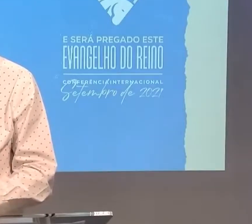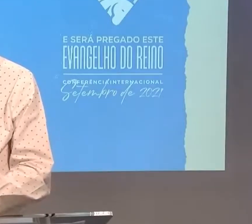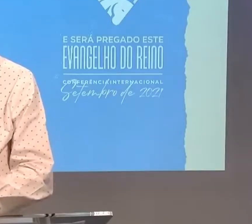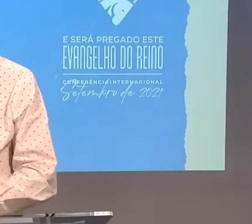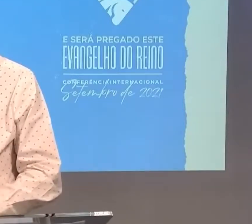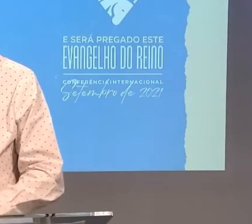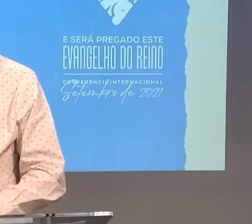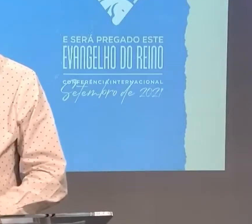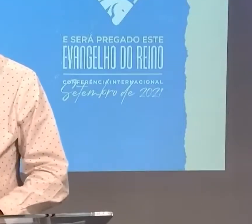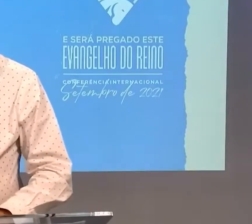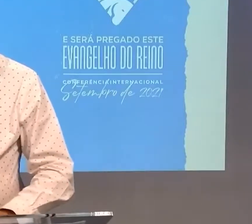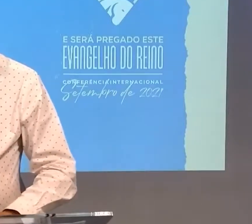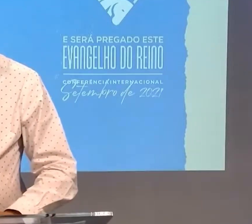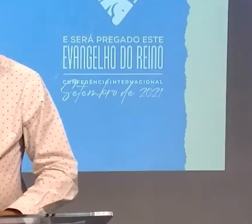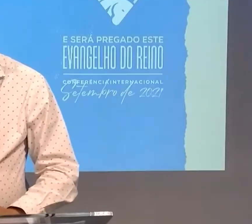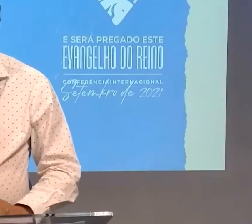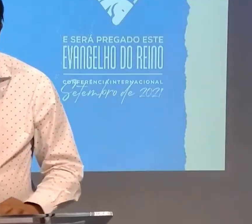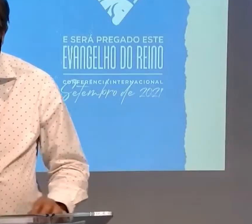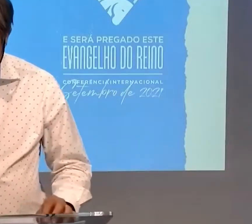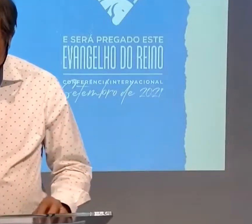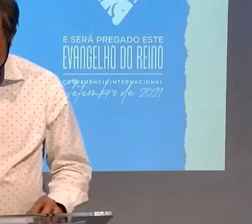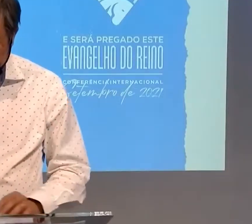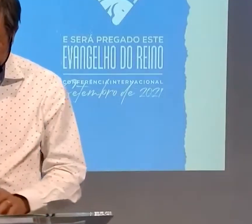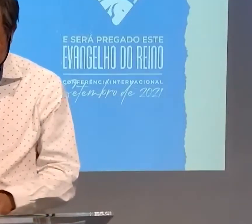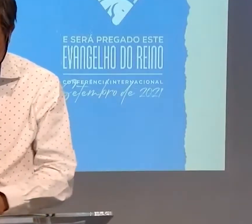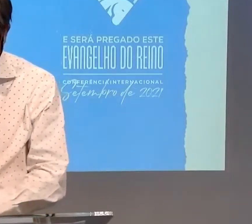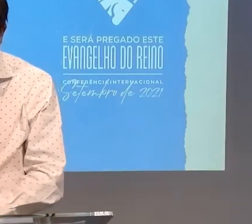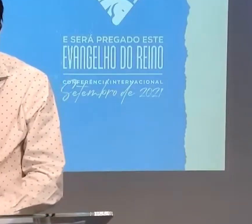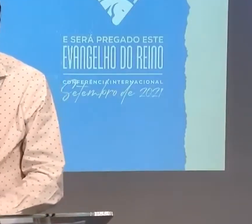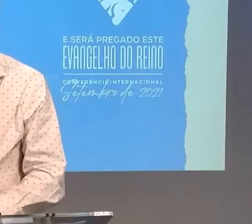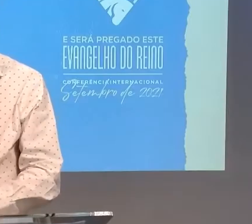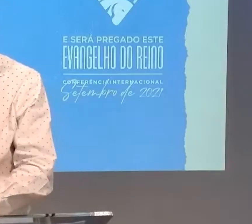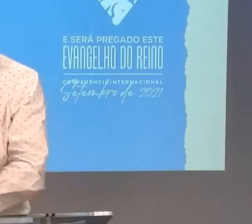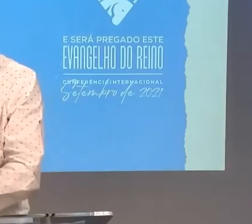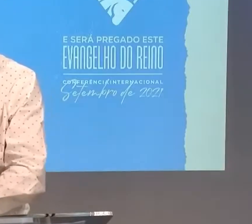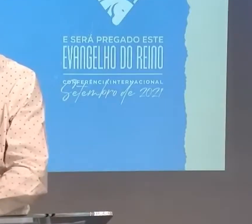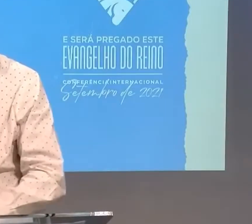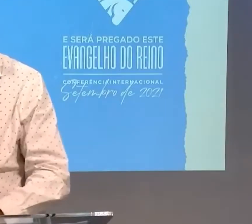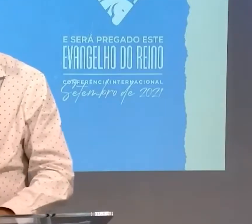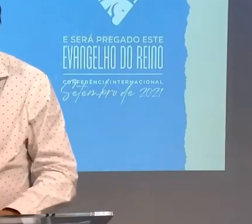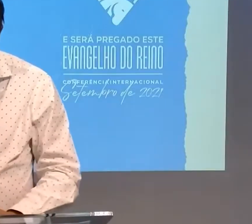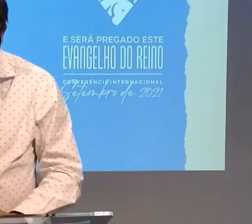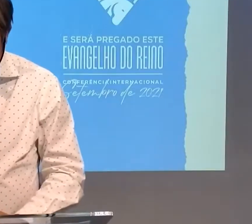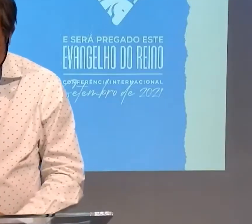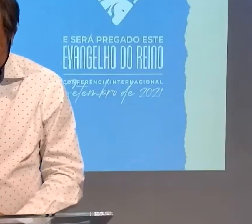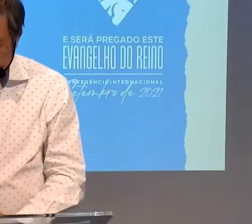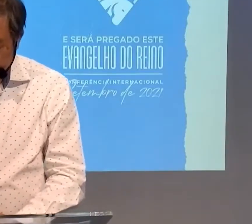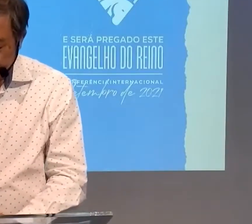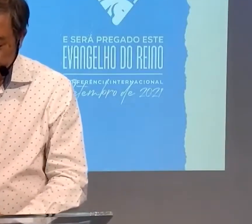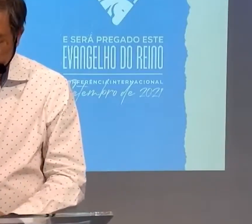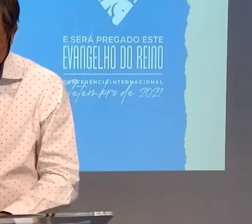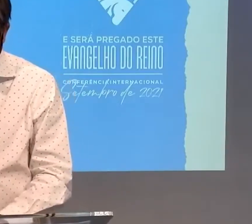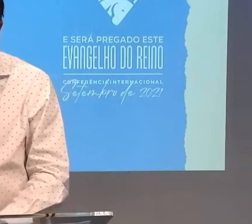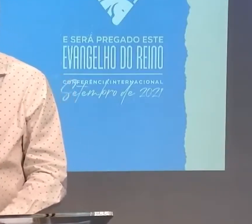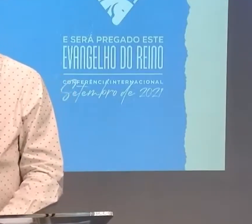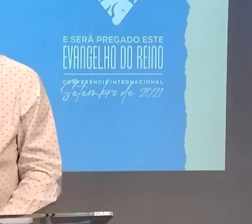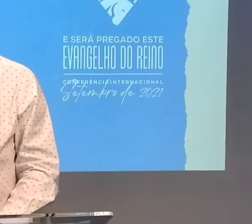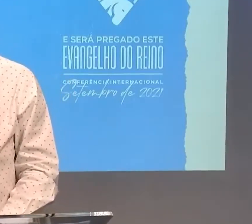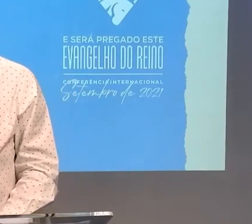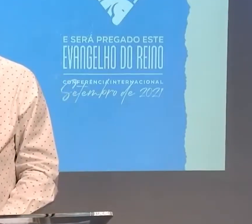2 Coríntios capítulo 11, versículo 3. Mas receio que assim como